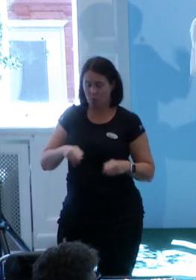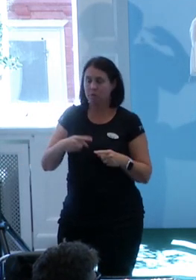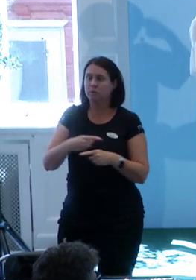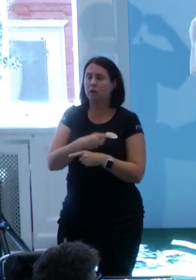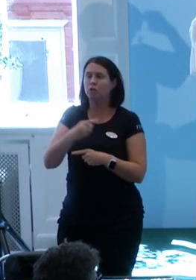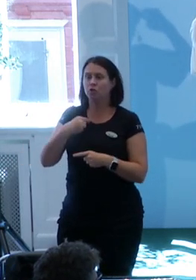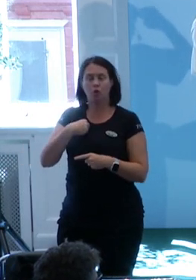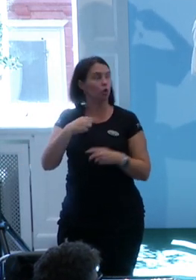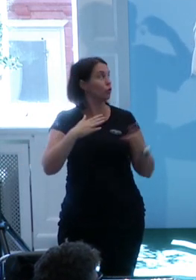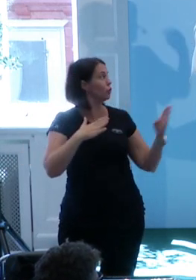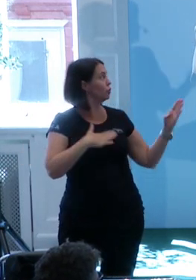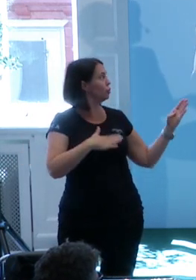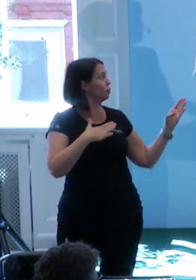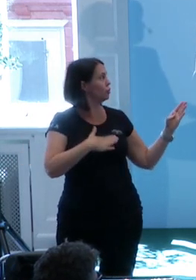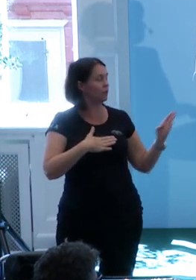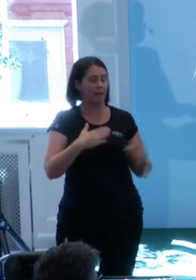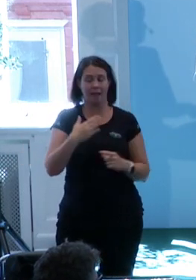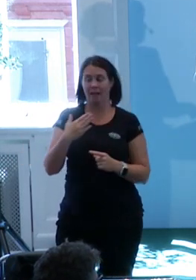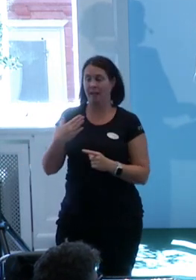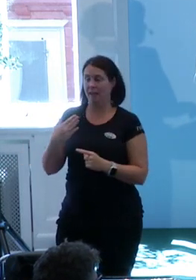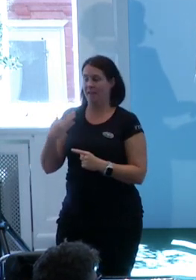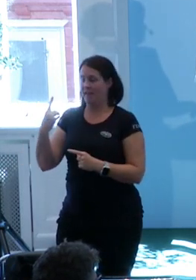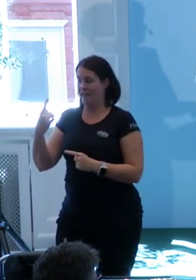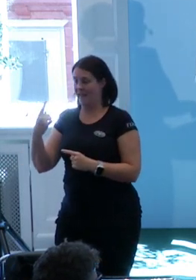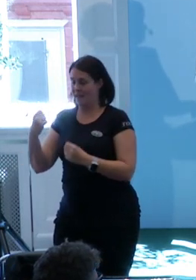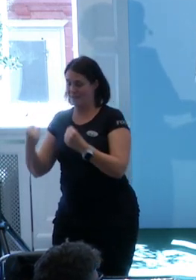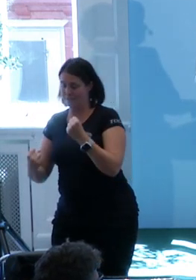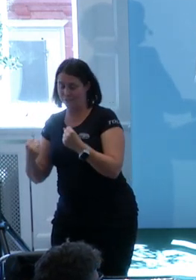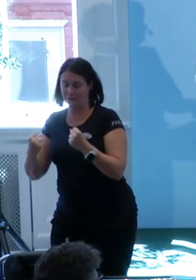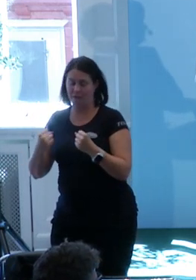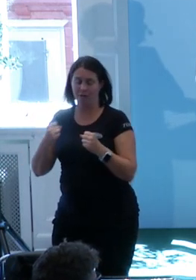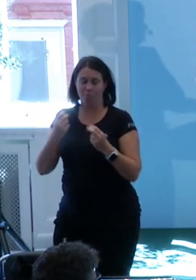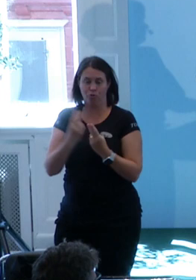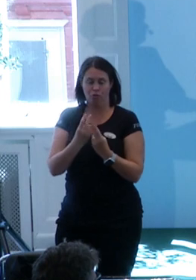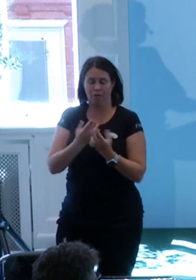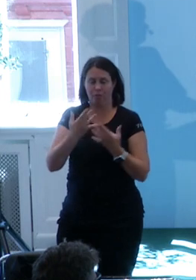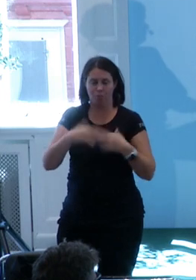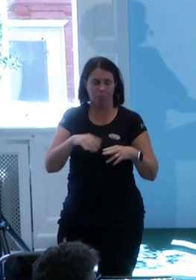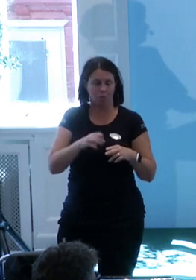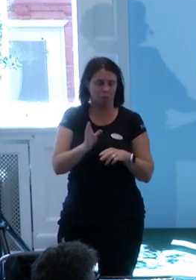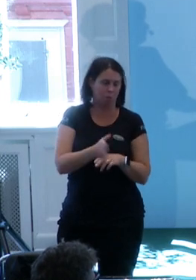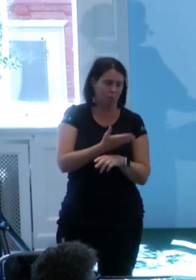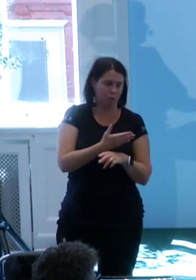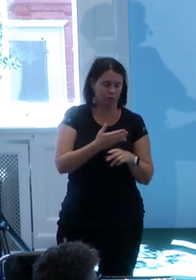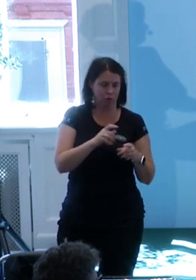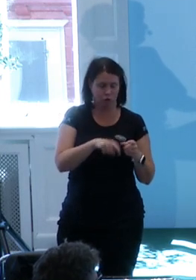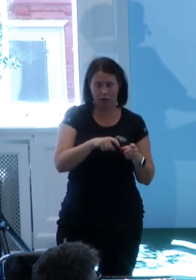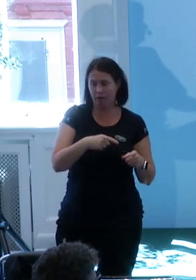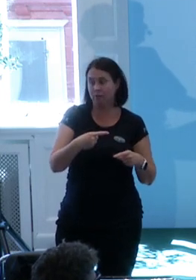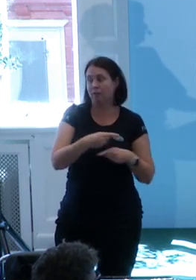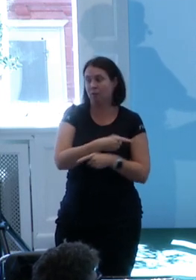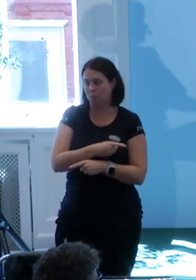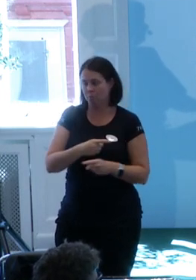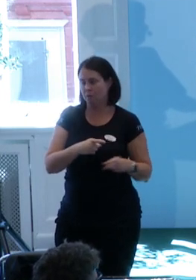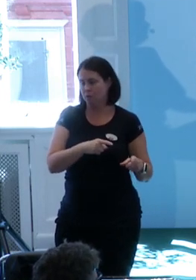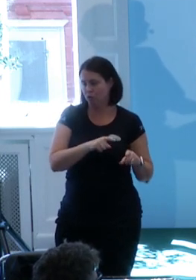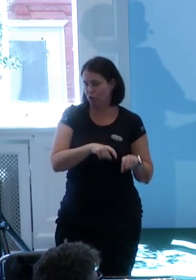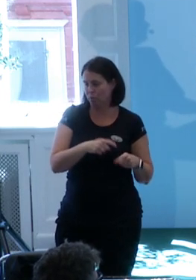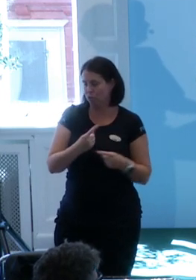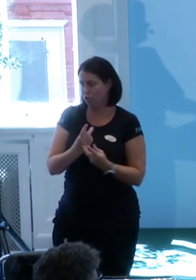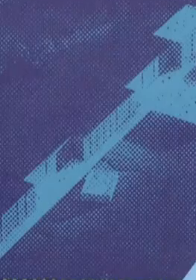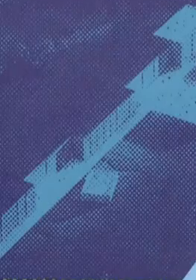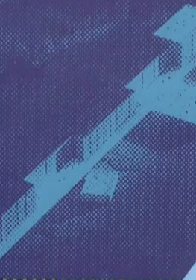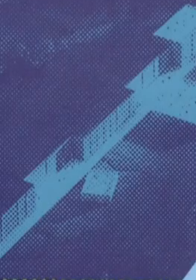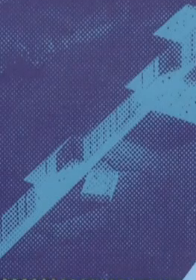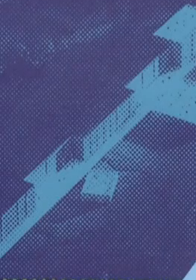att det ena ska inte utesluta det andra. Alltså, vi vill uppmuntra och underlätta för cyklingen allt mer. Och det ska vara